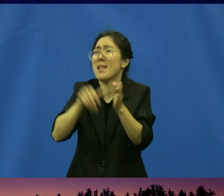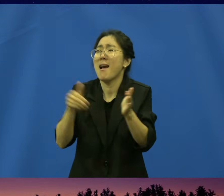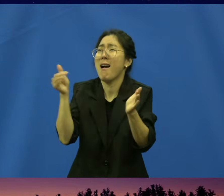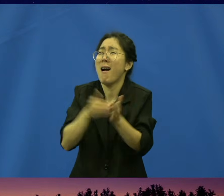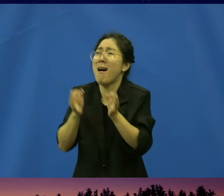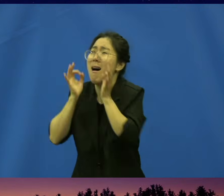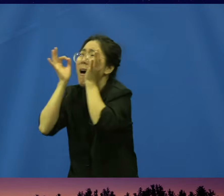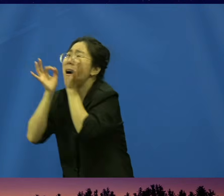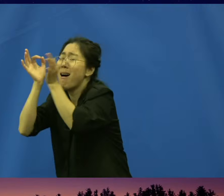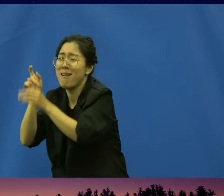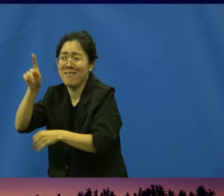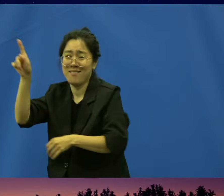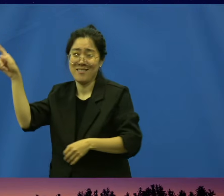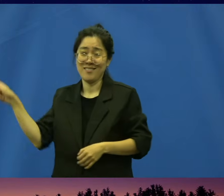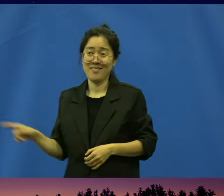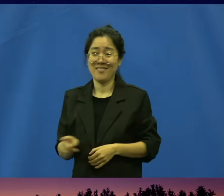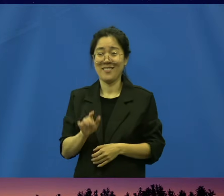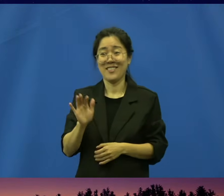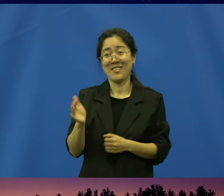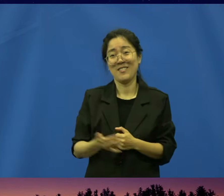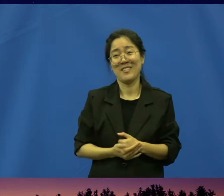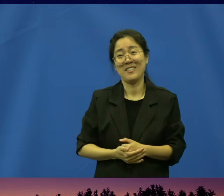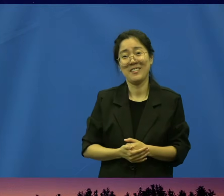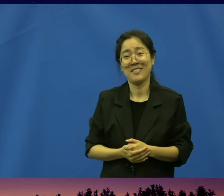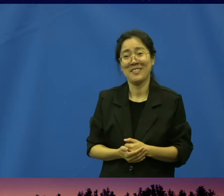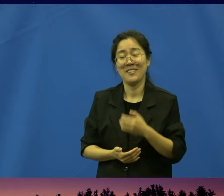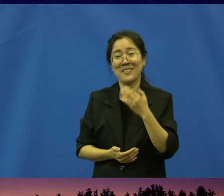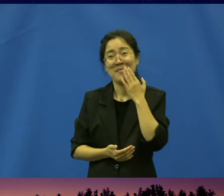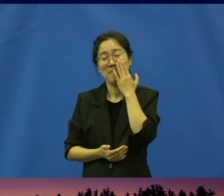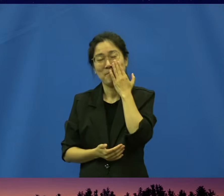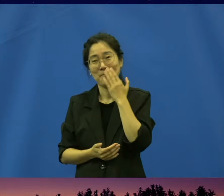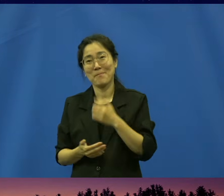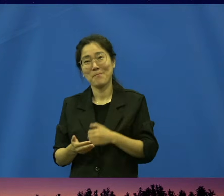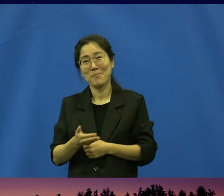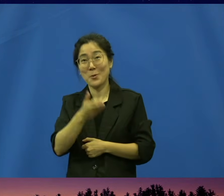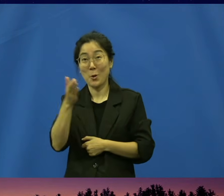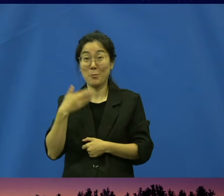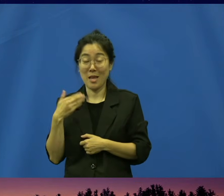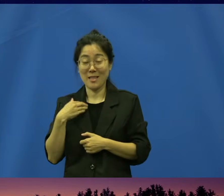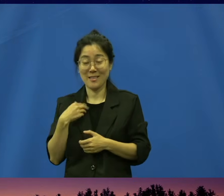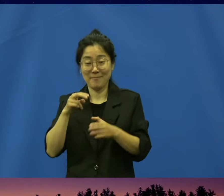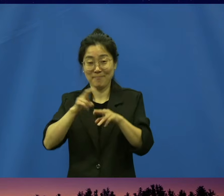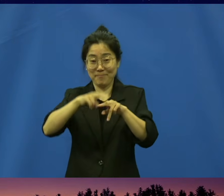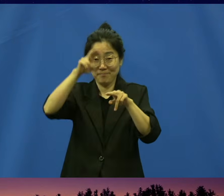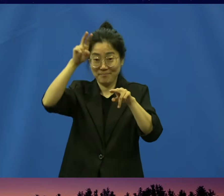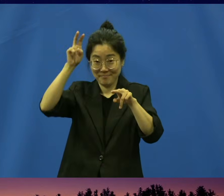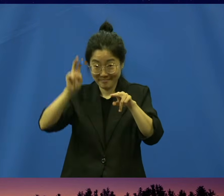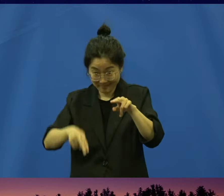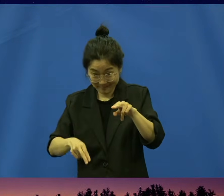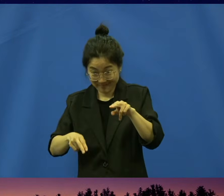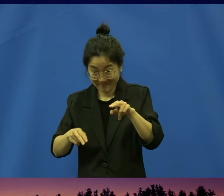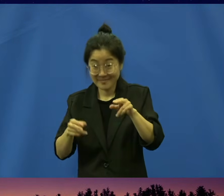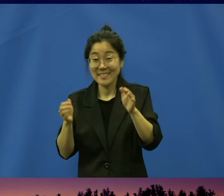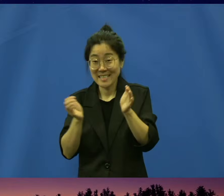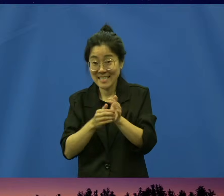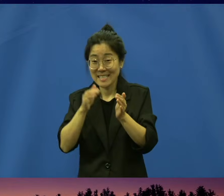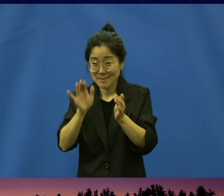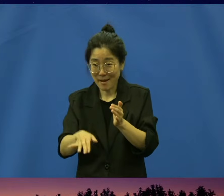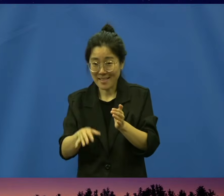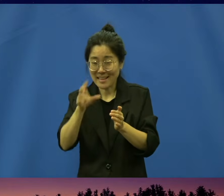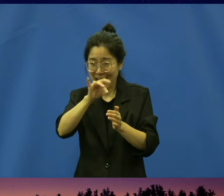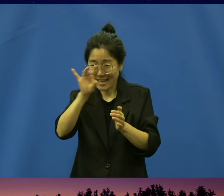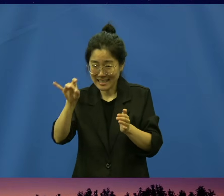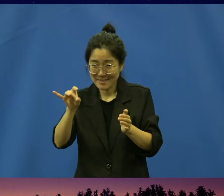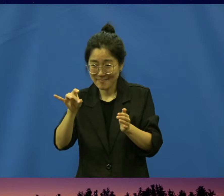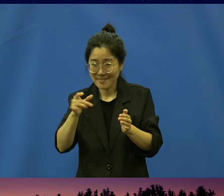우리 바울 대표팀은요, 지금도 가끔 모입니다. 특별히 저희가 귀국할 때가 되면 모여요.